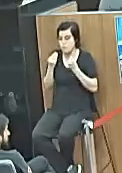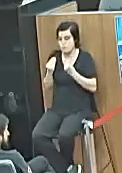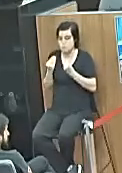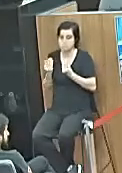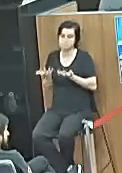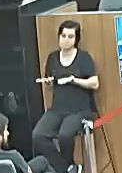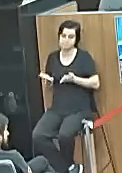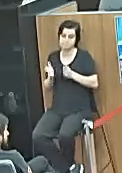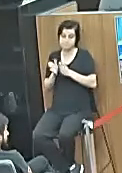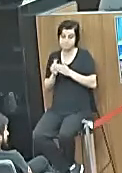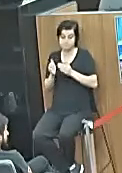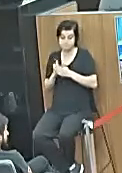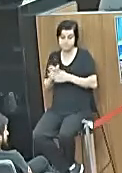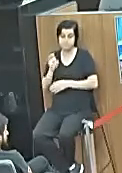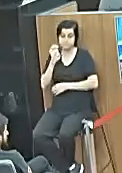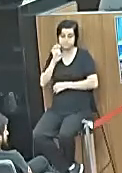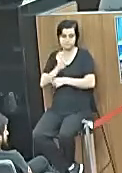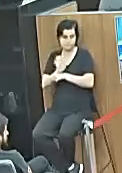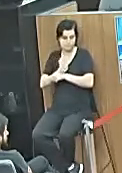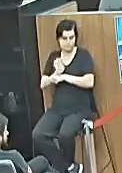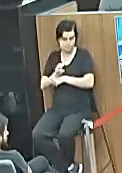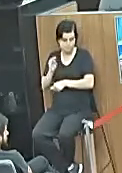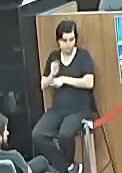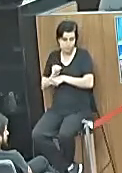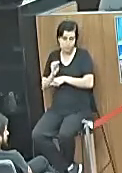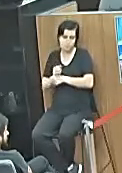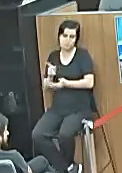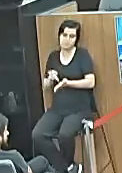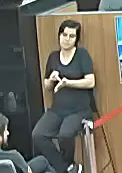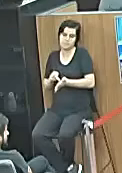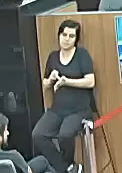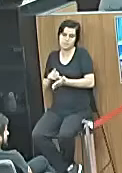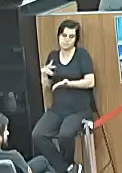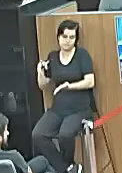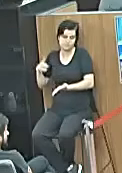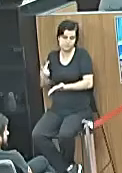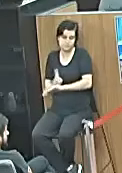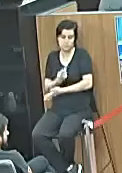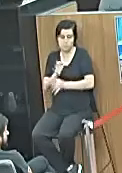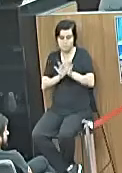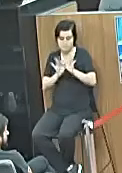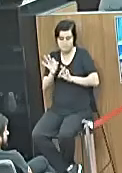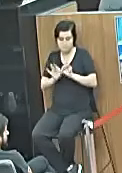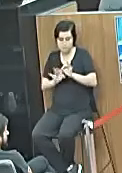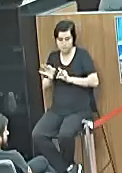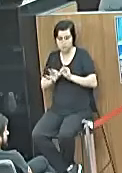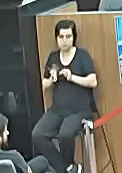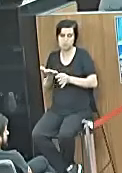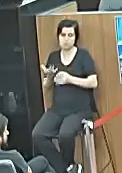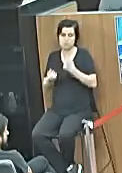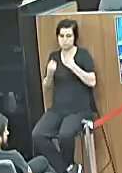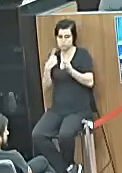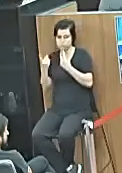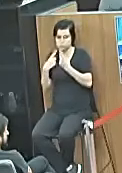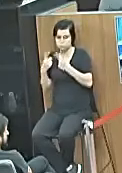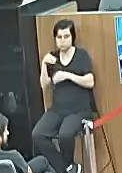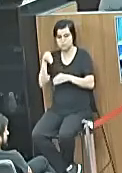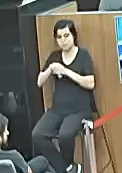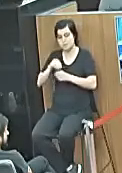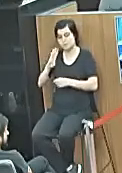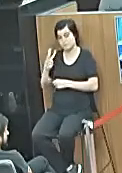isso que pedimos um apelo do estado para que seja enfim executar esse plano de mobilidade da região metropolitana de belo horizonte